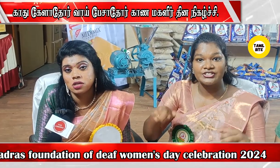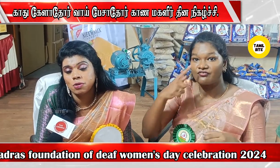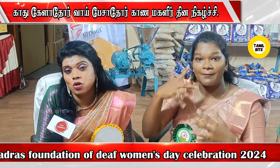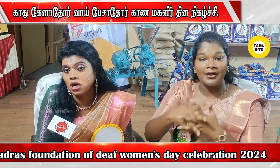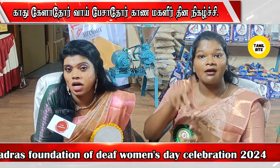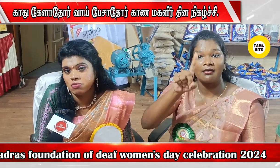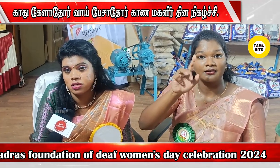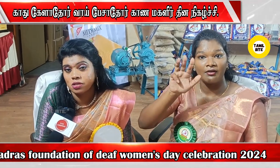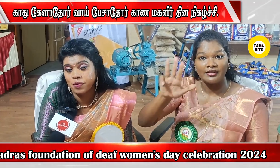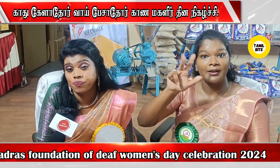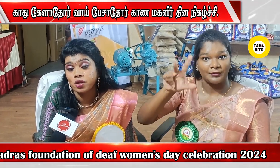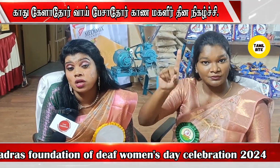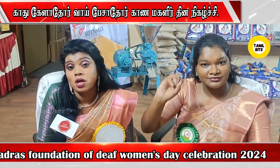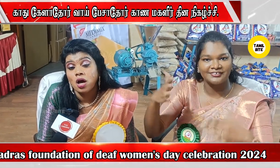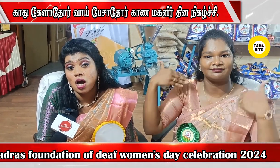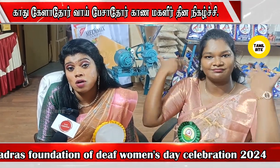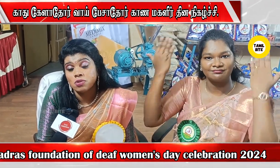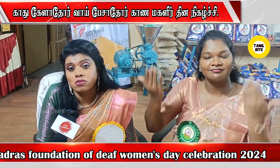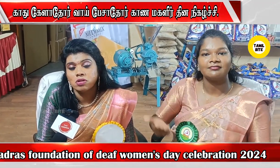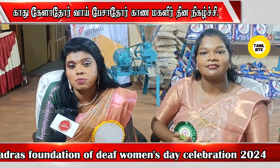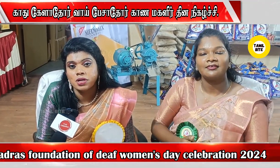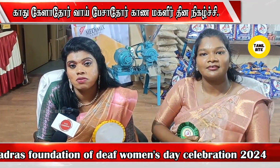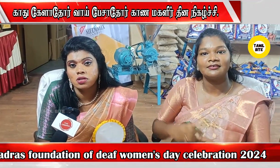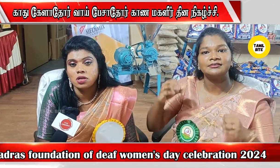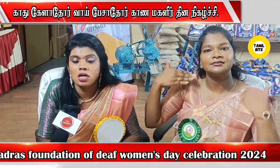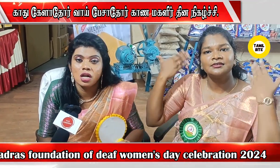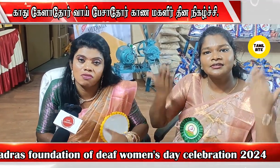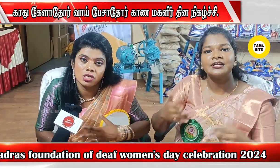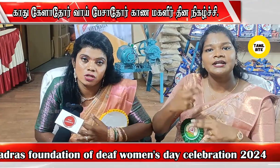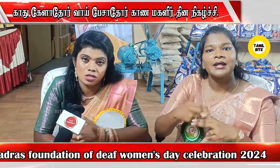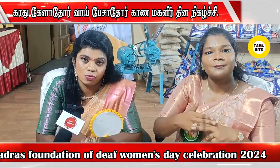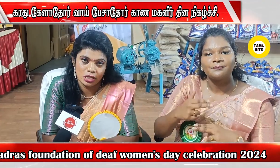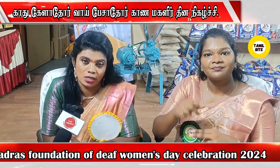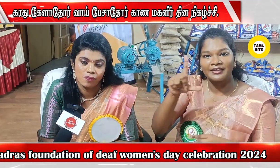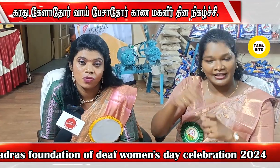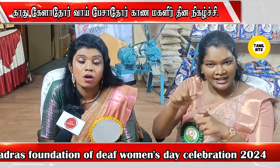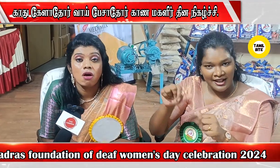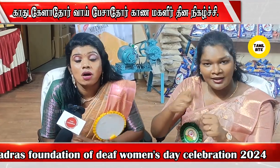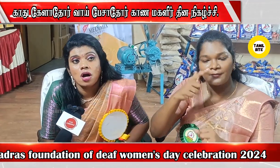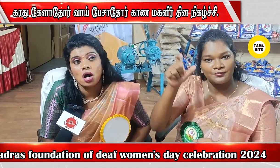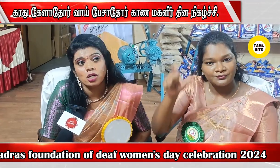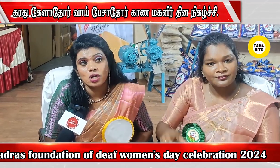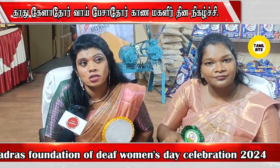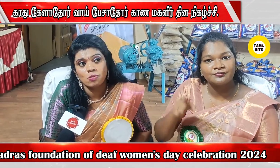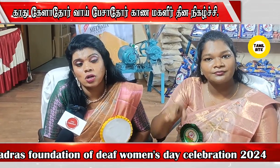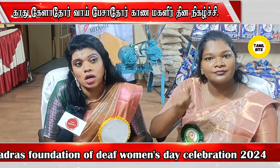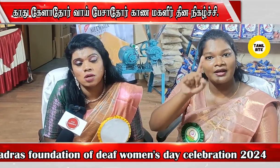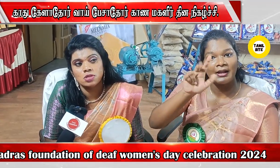jenbat tu nila aram tu dia. Aram tu orang tu perundu nila beri pipu nanti. Air cerah itu jenbat tu nila aram tu